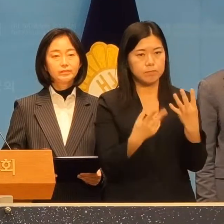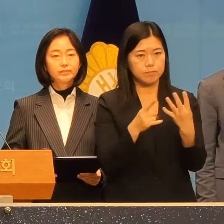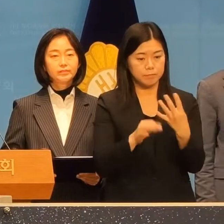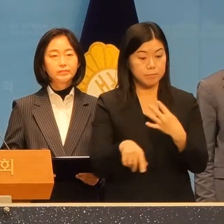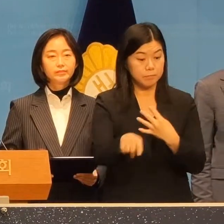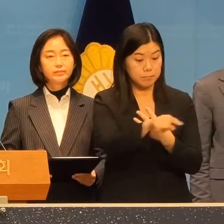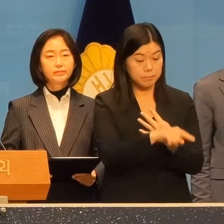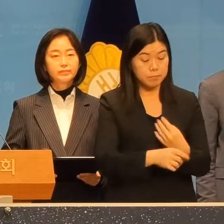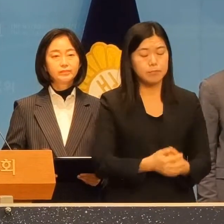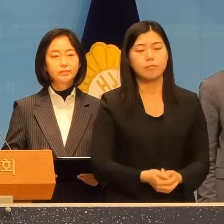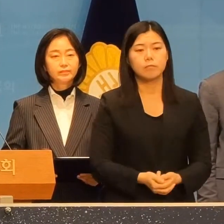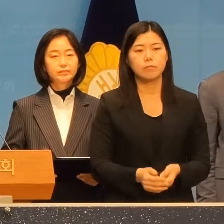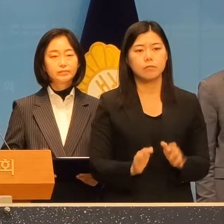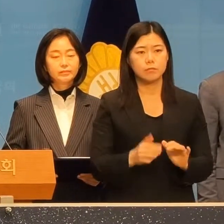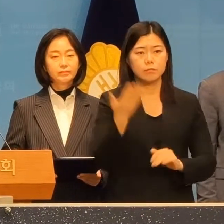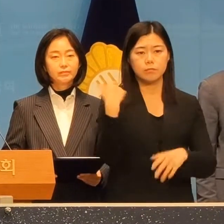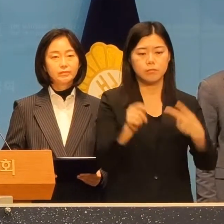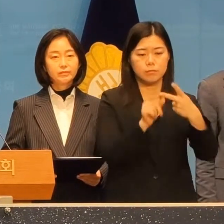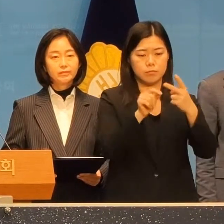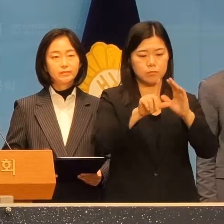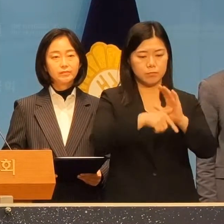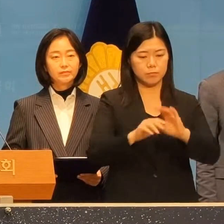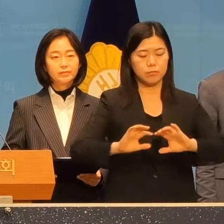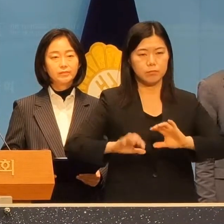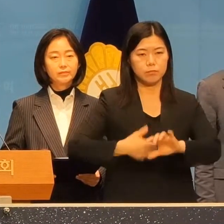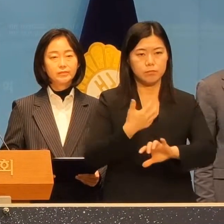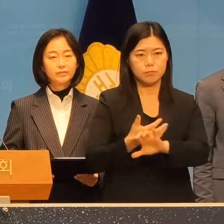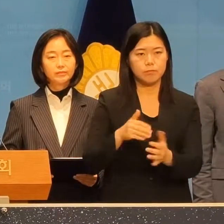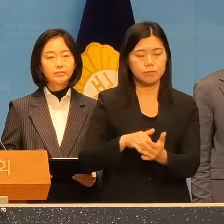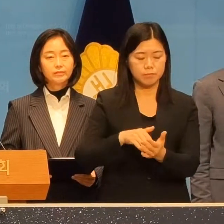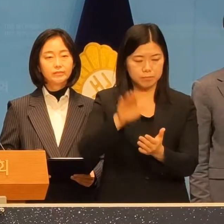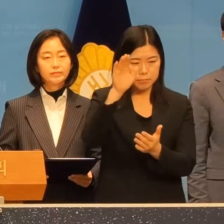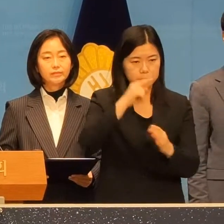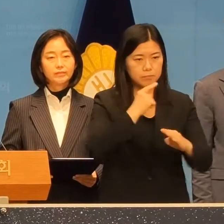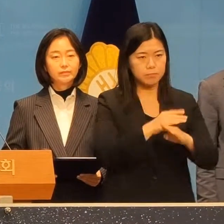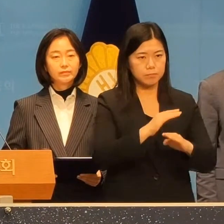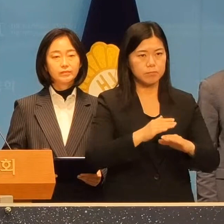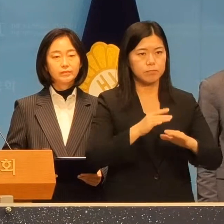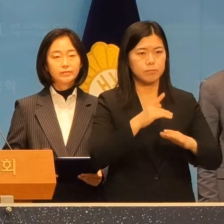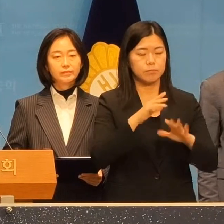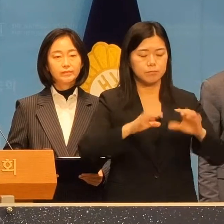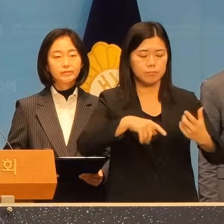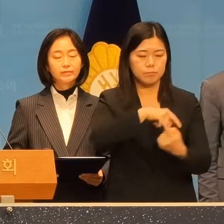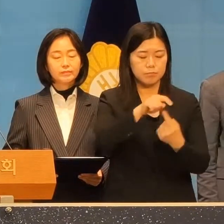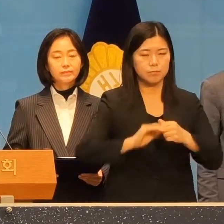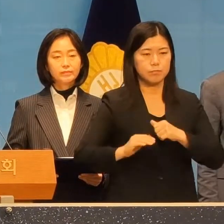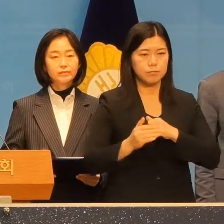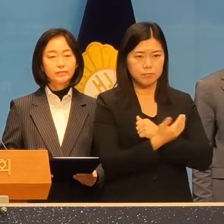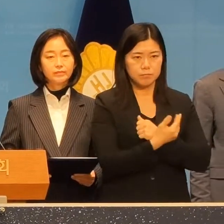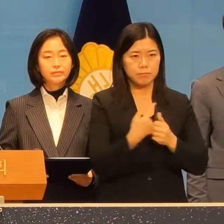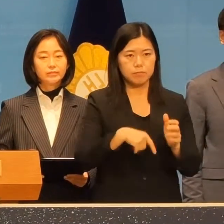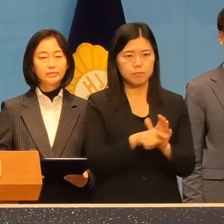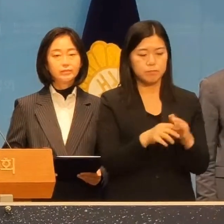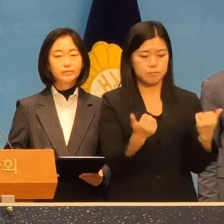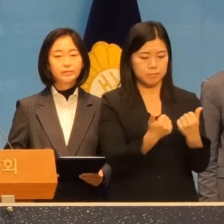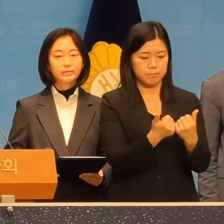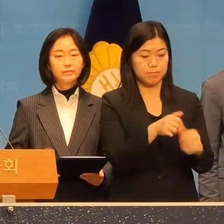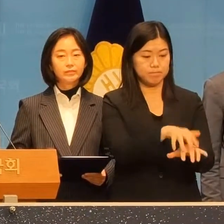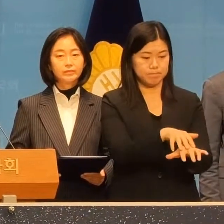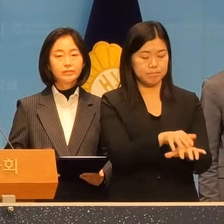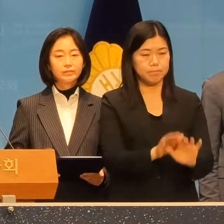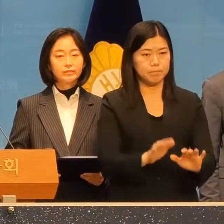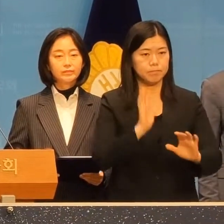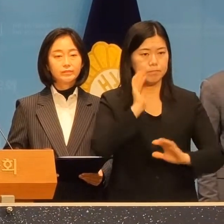개혁진보사당은 지난 2월 내란 종식 민주헌정 수호 새로운 대한민국 원탁회의를 결성했고, 대통령